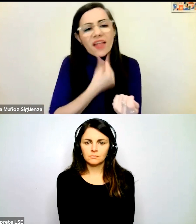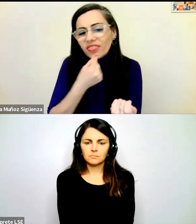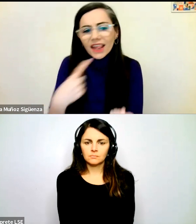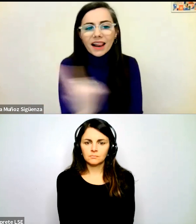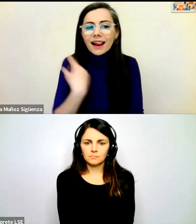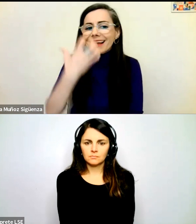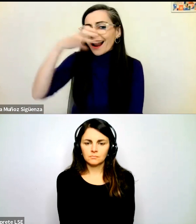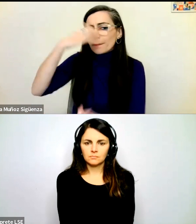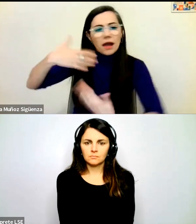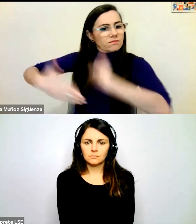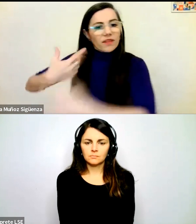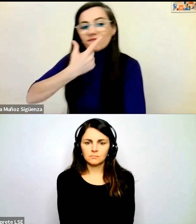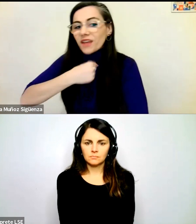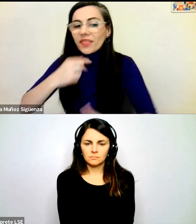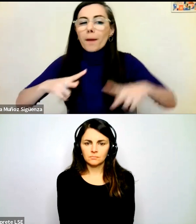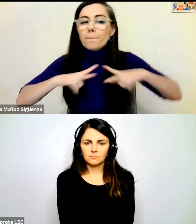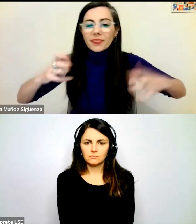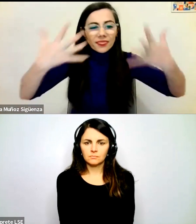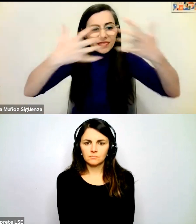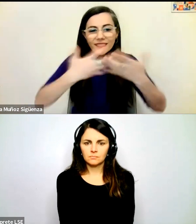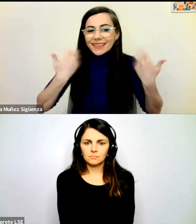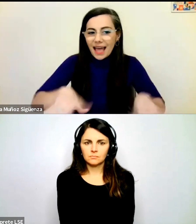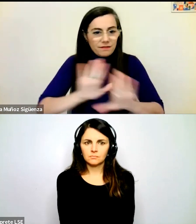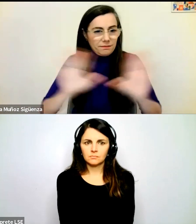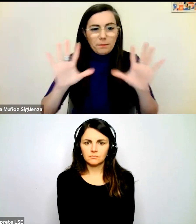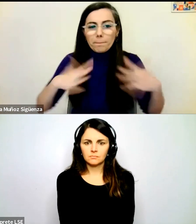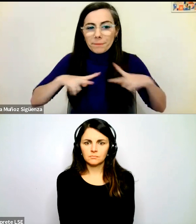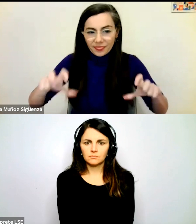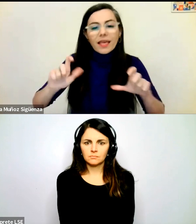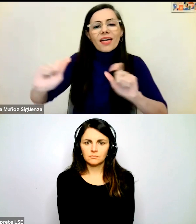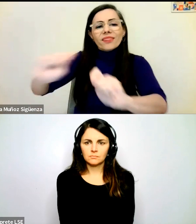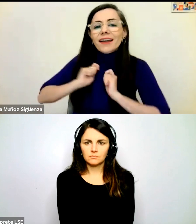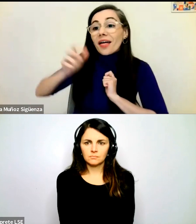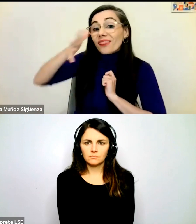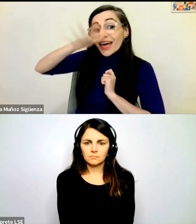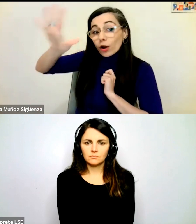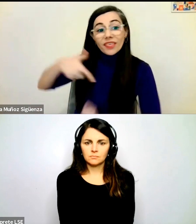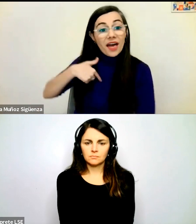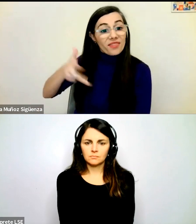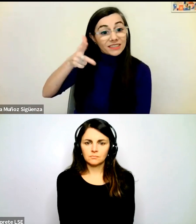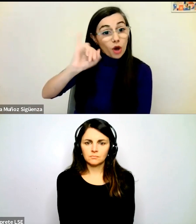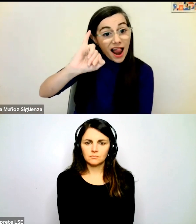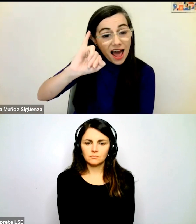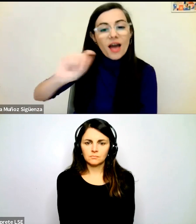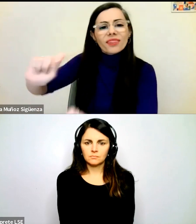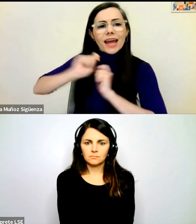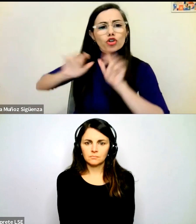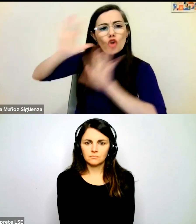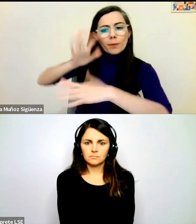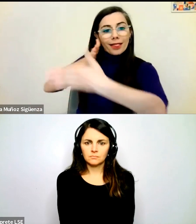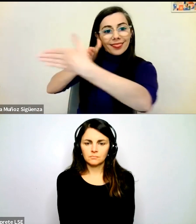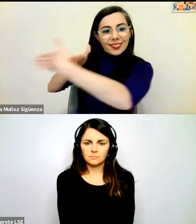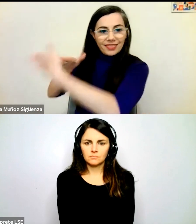discriminación y podéis empezar ese proceso de denuncia. Y queremos facilitaros ese proceso de denuncia y de reclamación, teniéndolo previamente